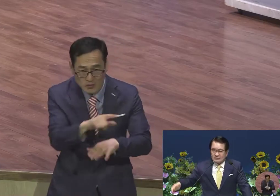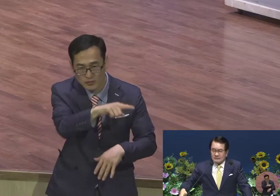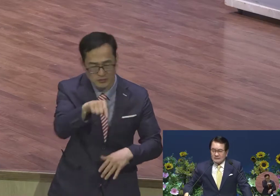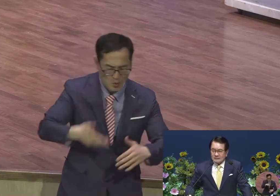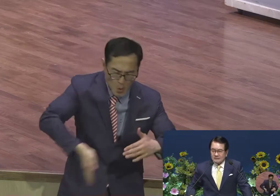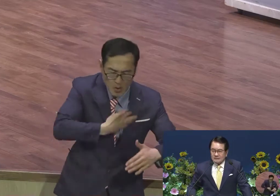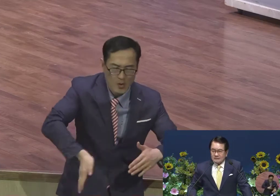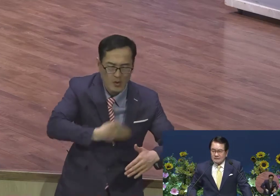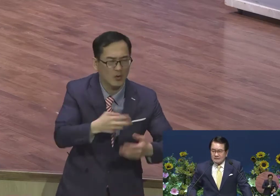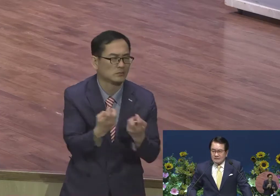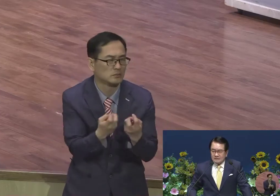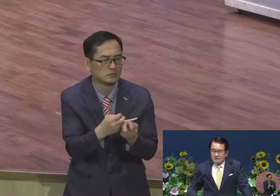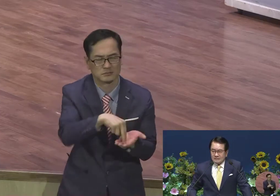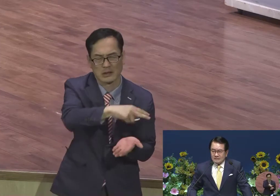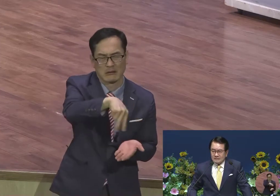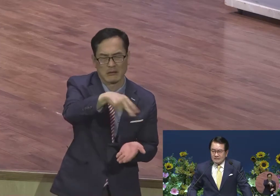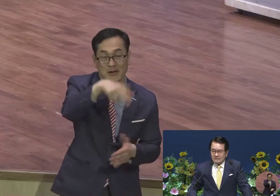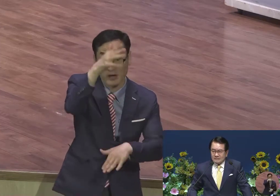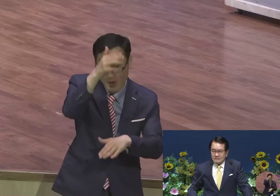다